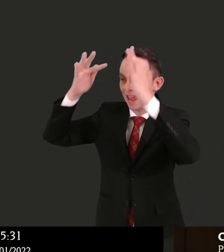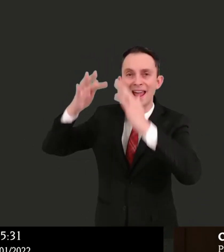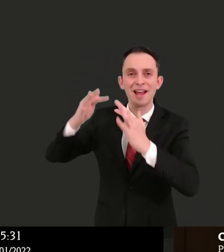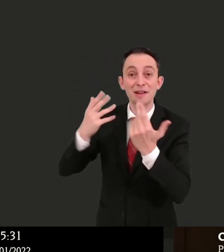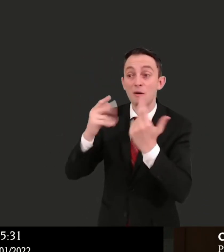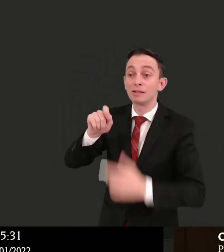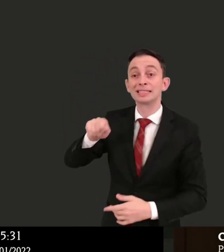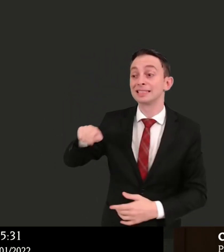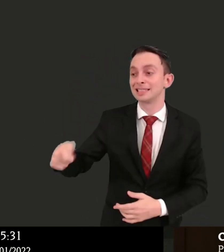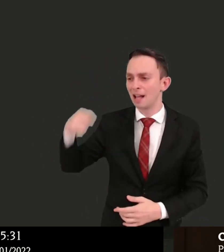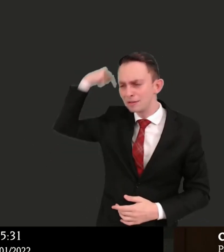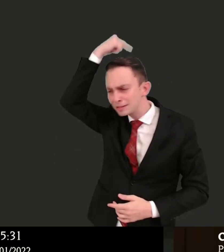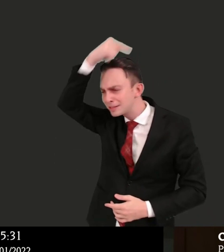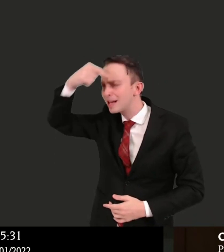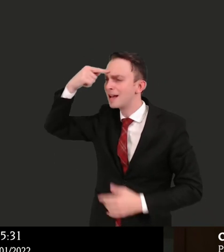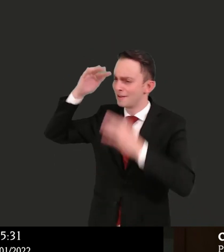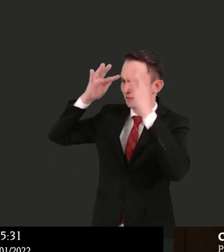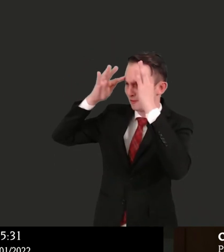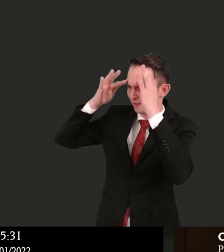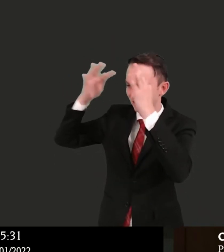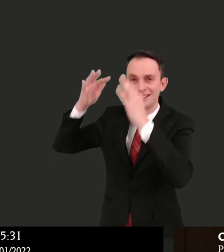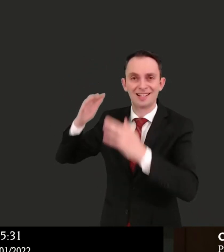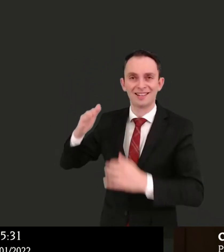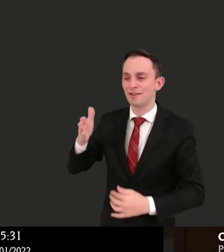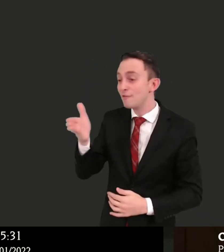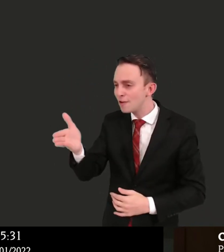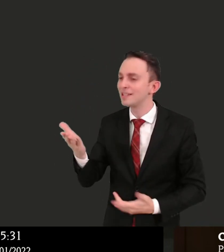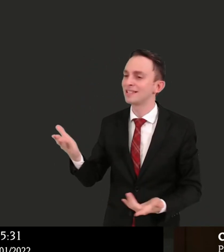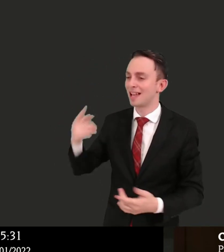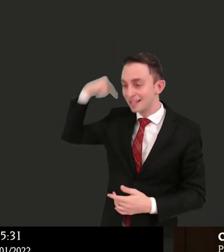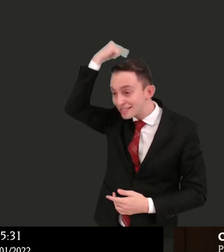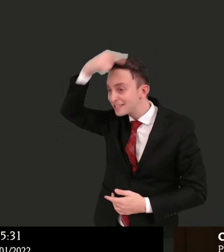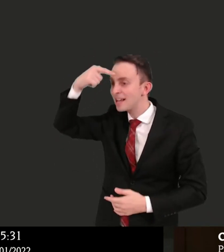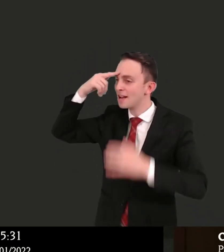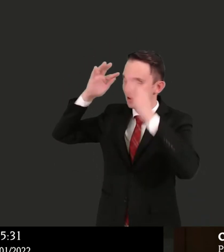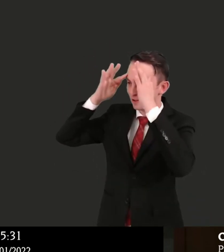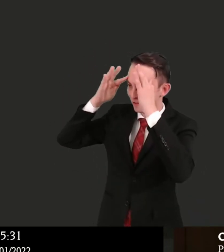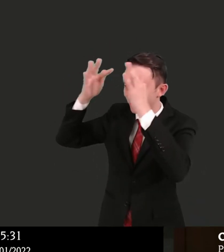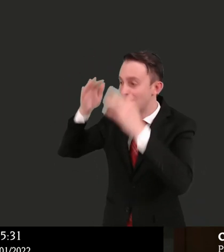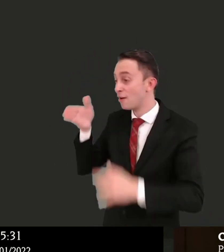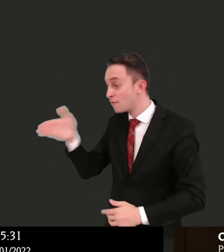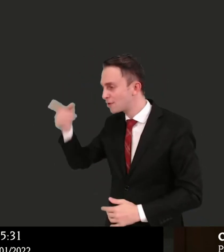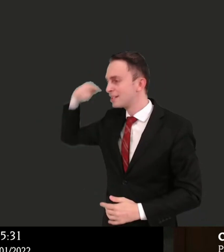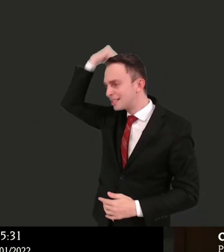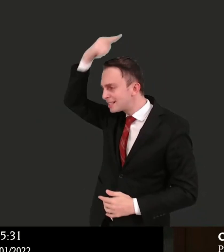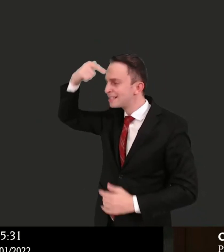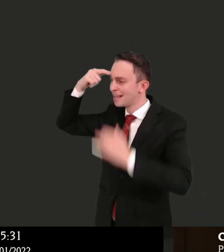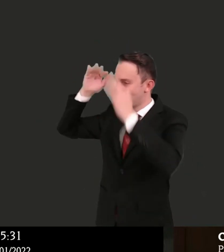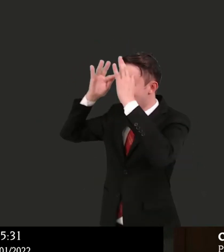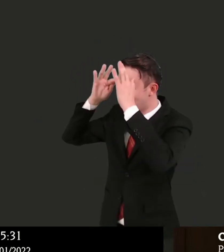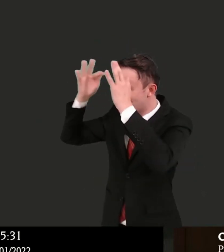E não por acaso. Por que ser santo, irmãos? Não é